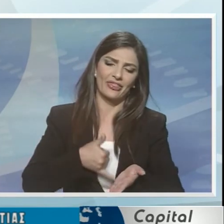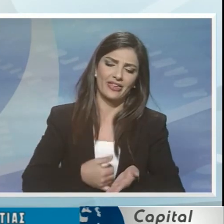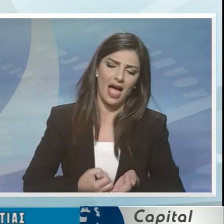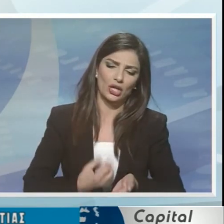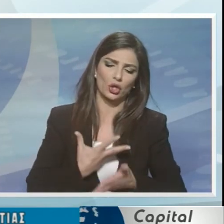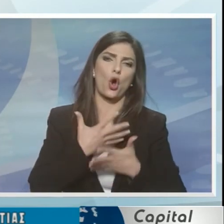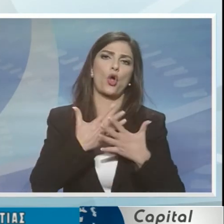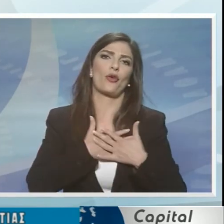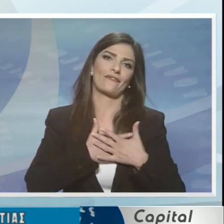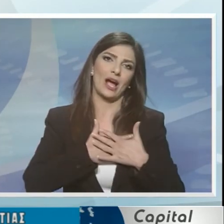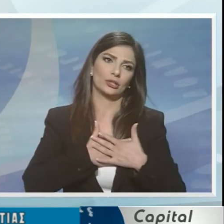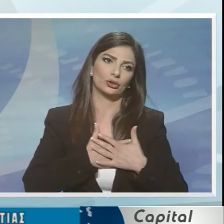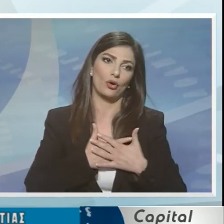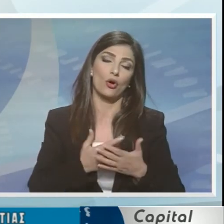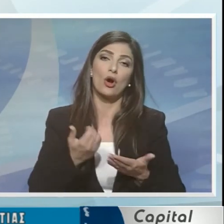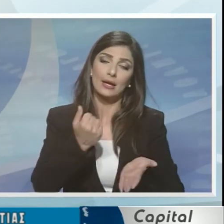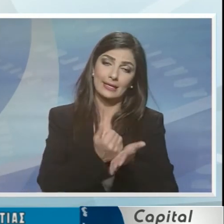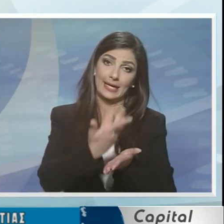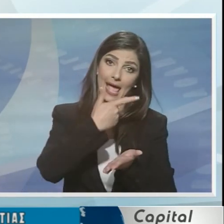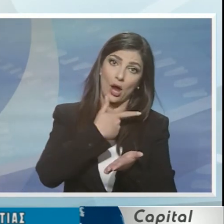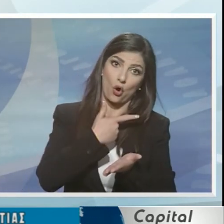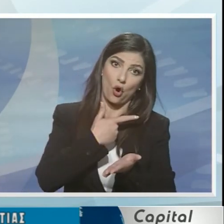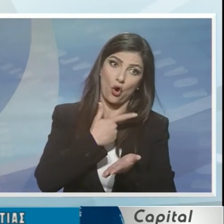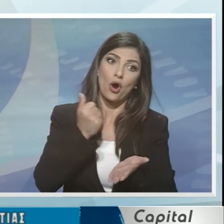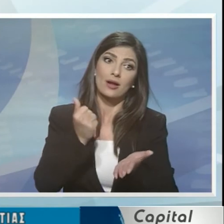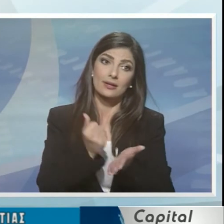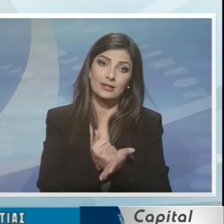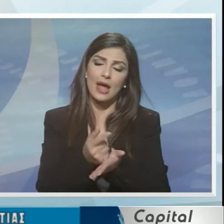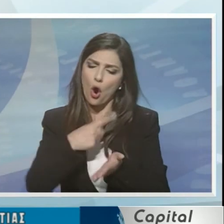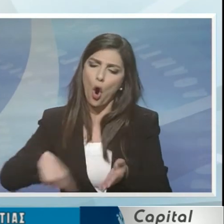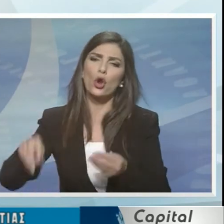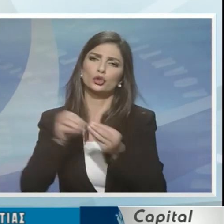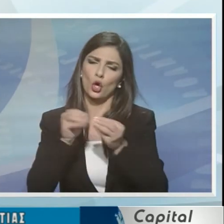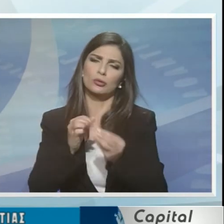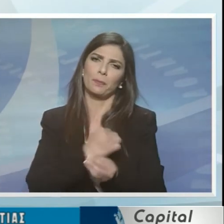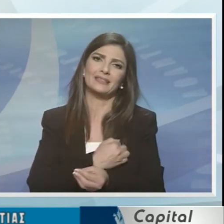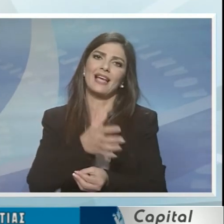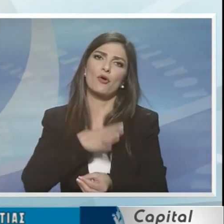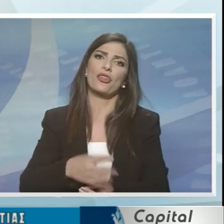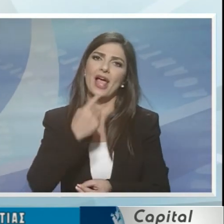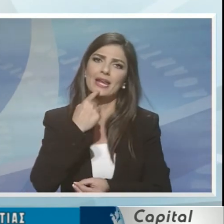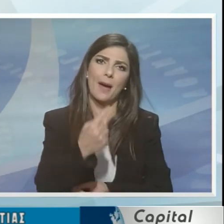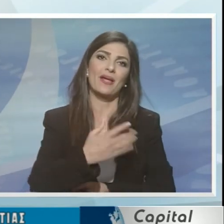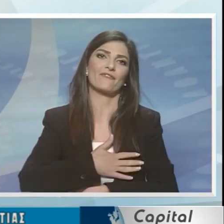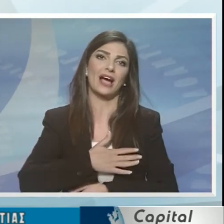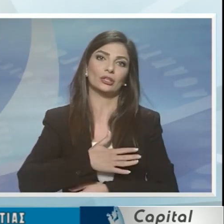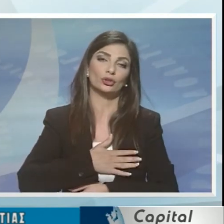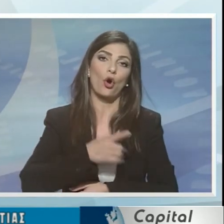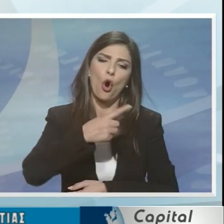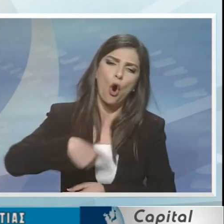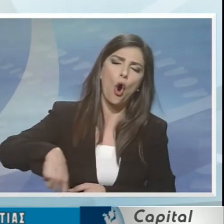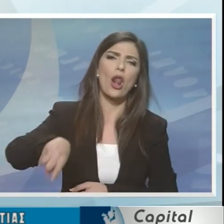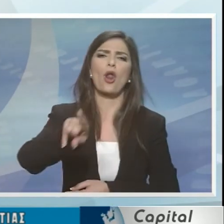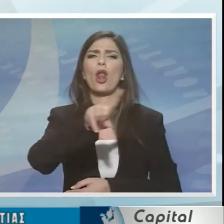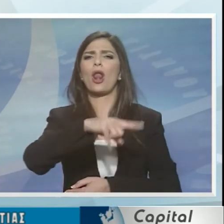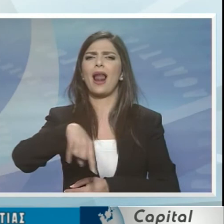ιδίου όσο και της πολιτείας προς τους επαγγελματίες υγείας και σε όσους άλλους